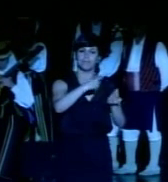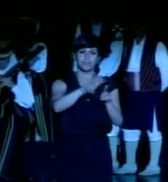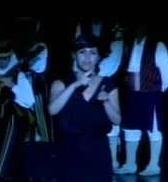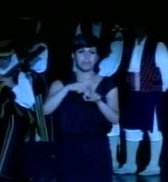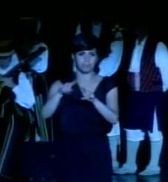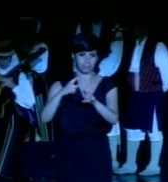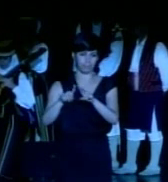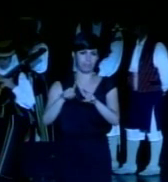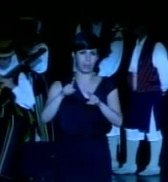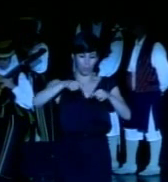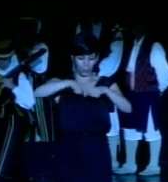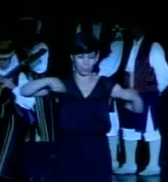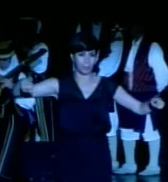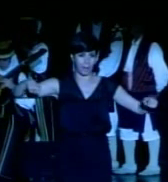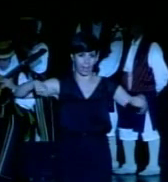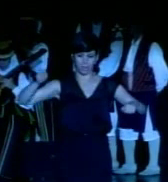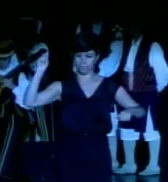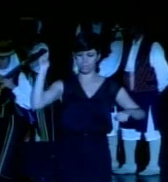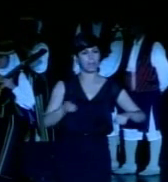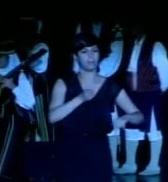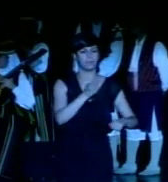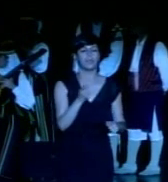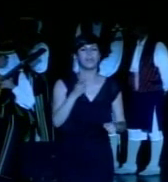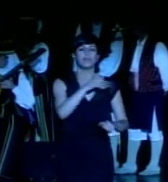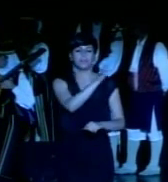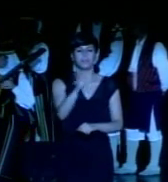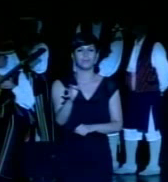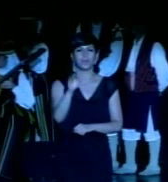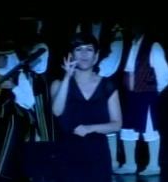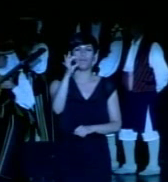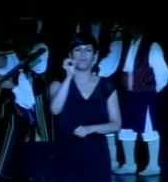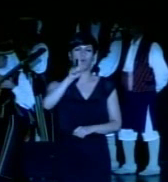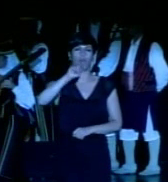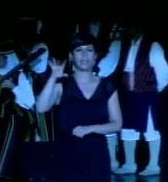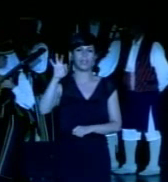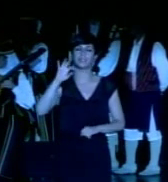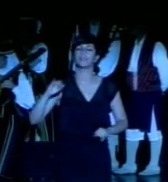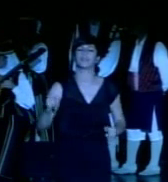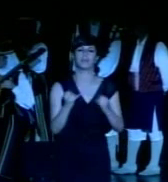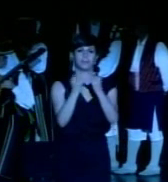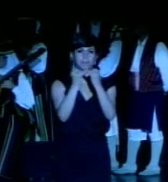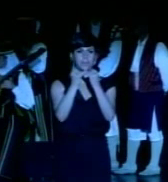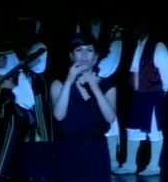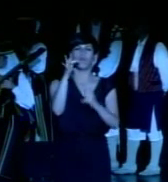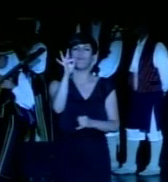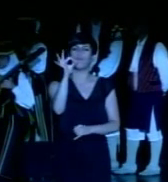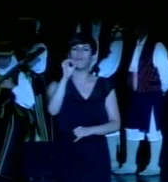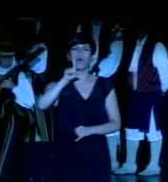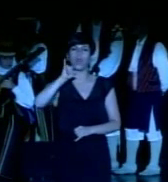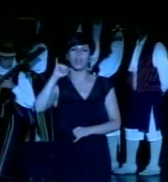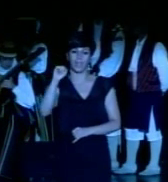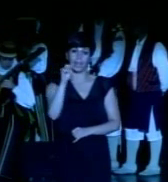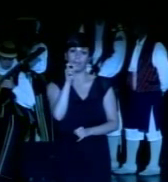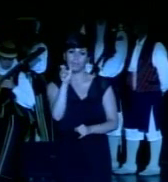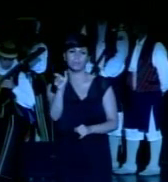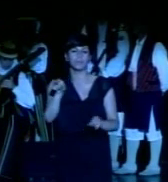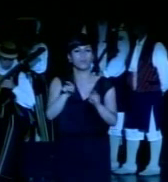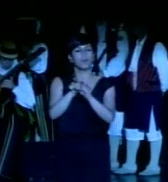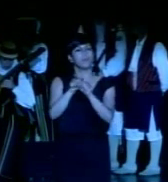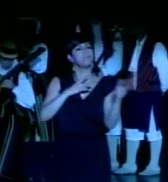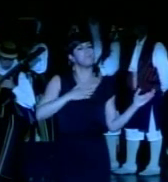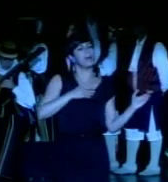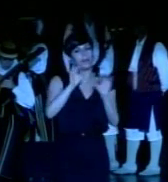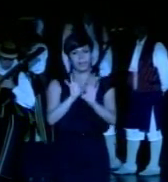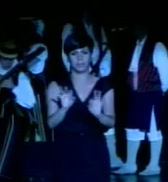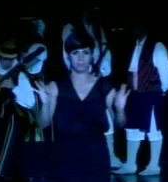bailarines con las largas varas que portan en las manos. Seguirán con las folías de Tenerife. La folía es un baile muy